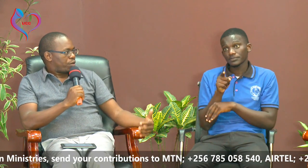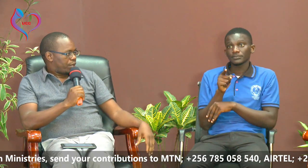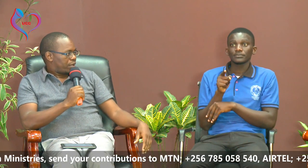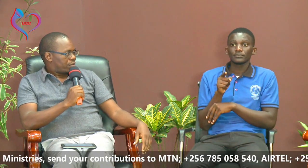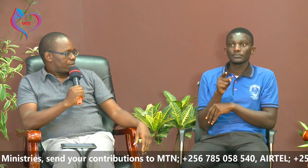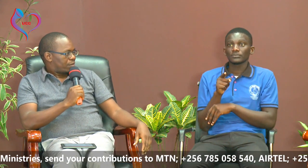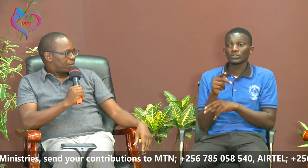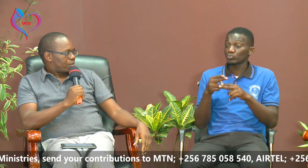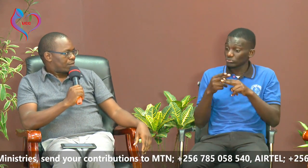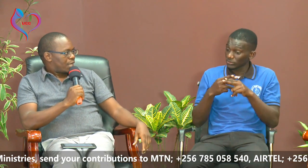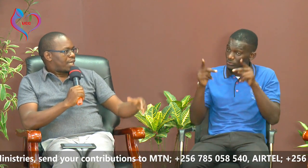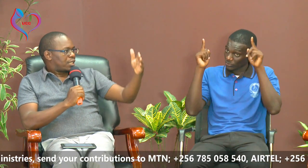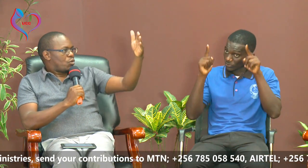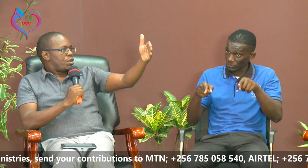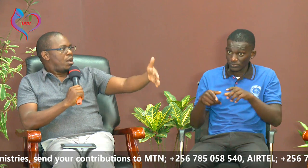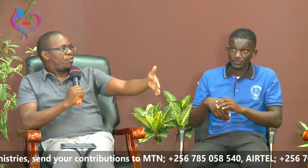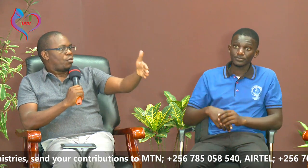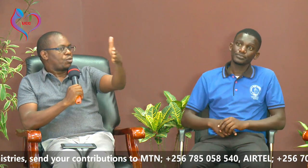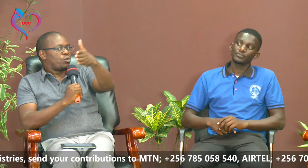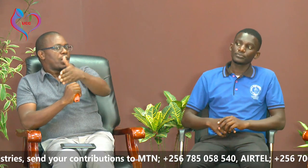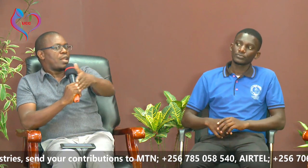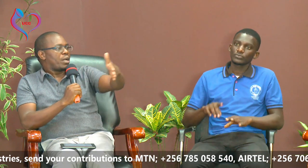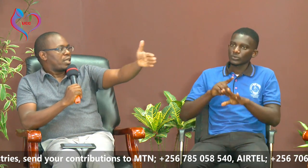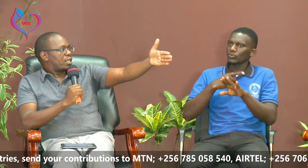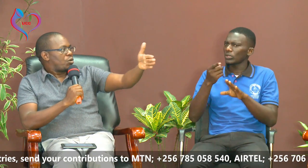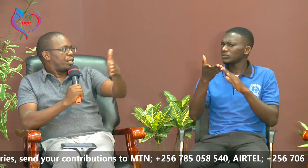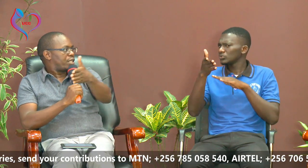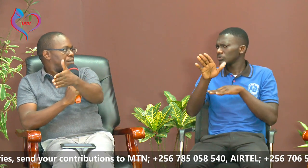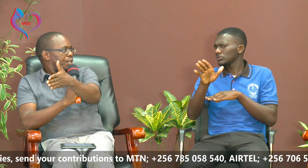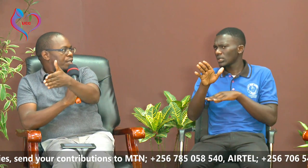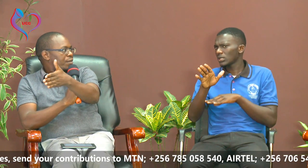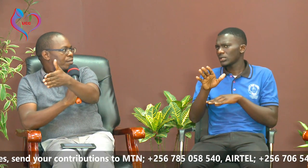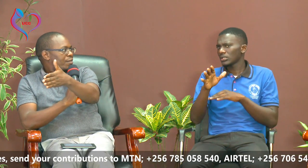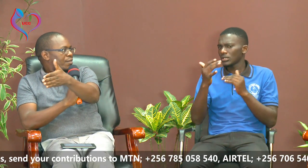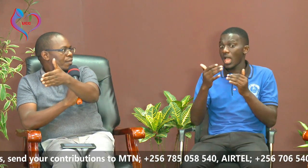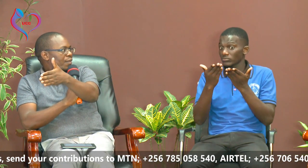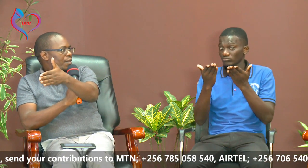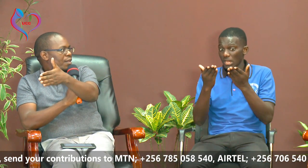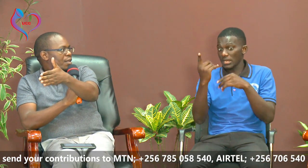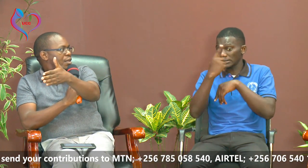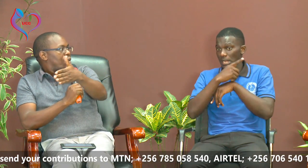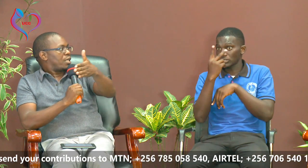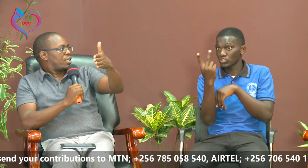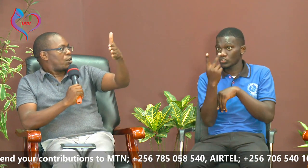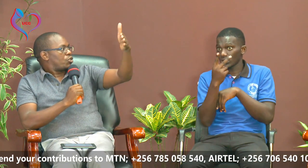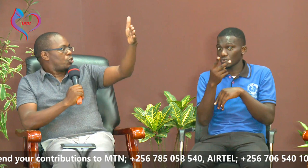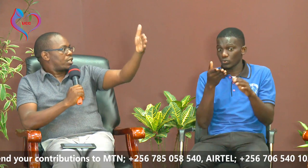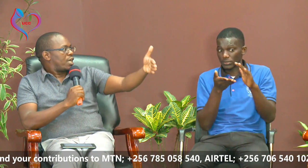yonna kati bw'onaafa ku ntaana yo bagenda teekako date sibiri bagena teka ko